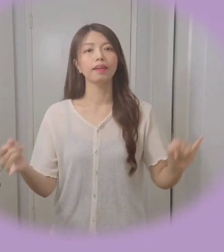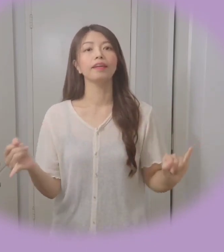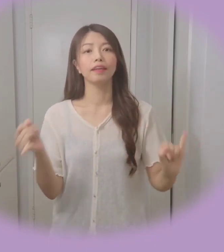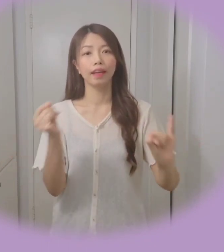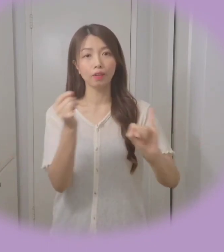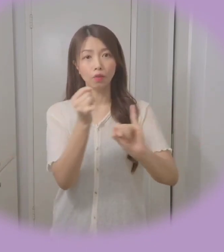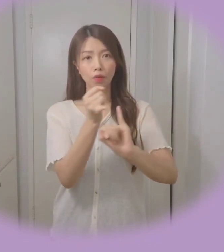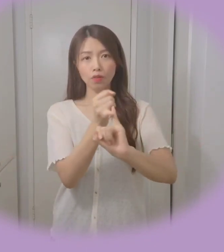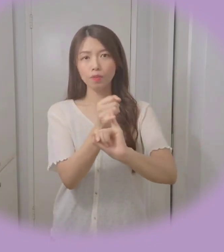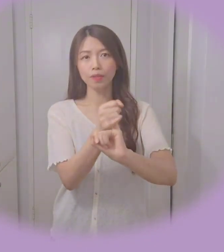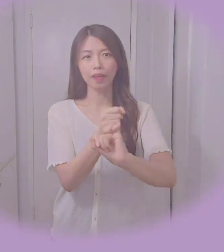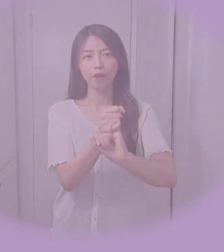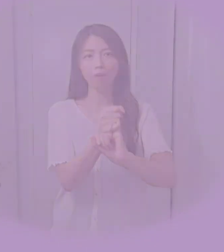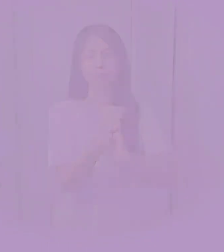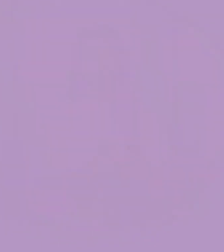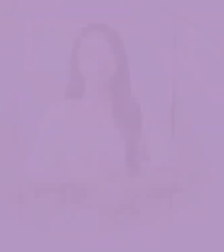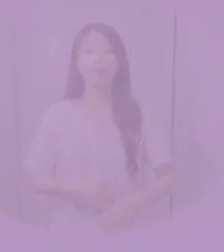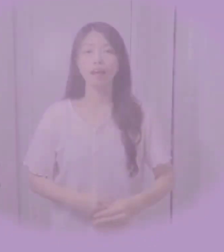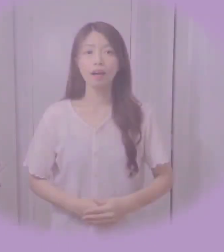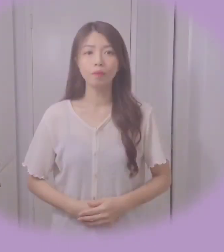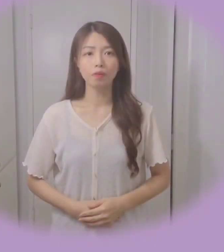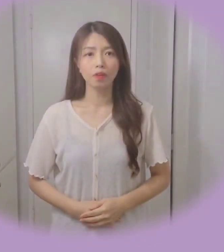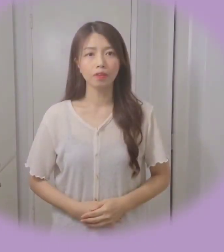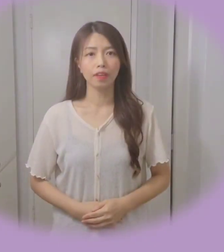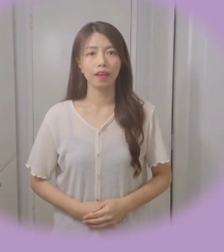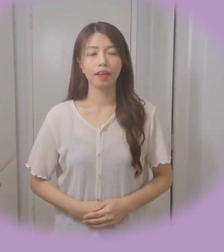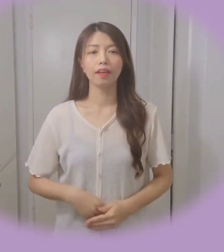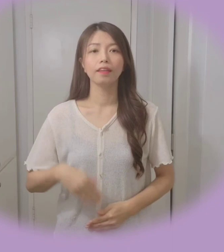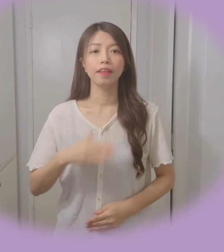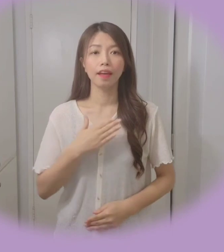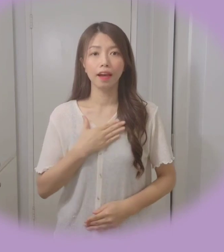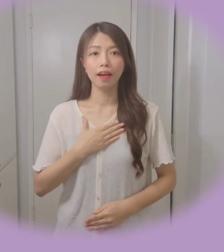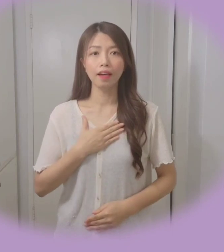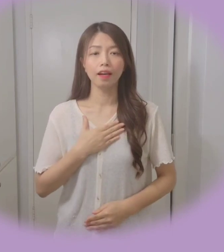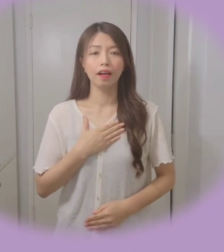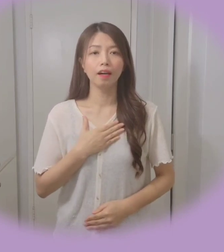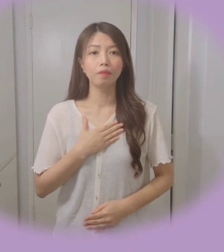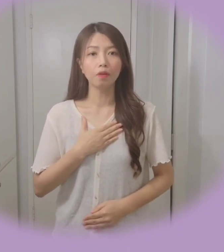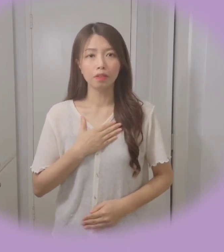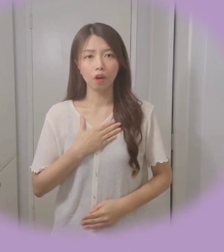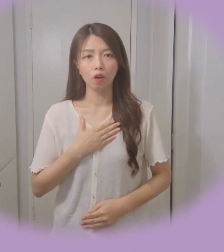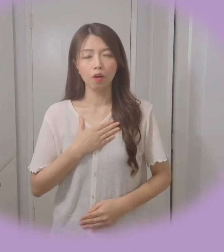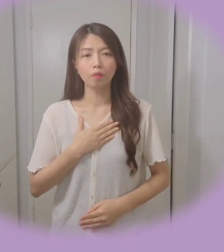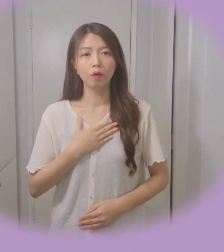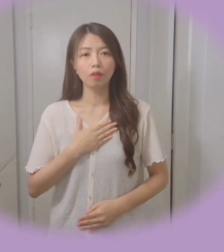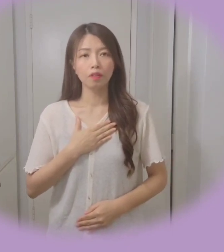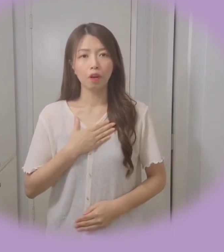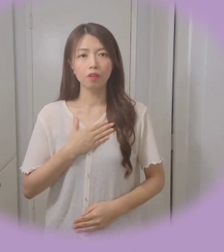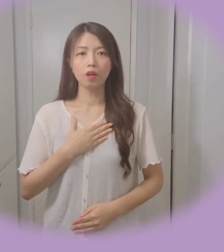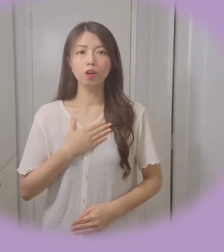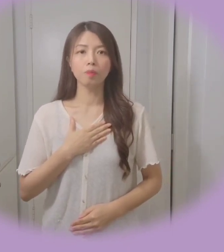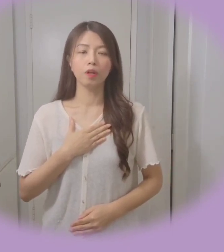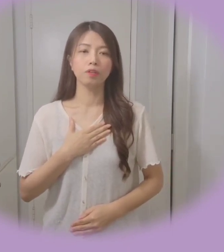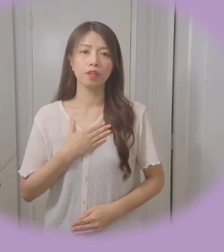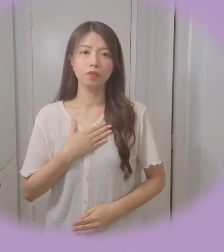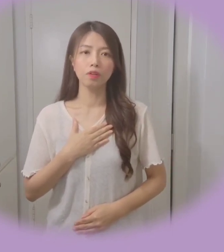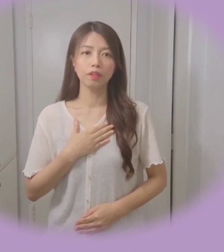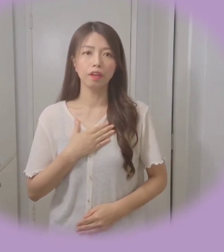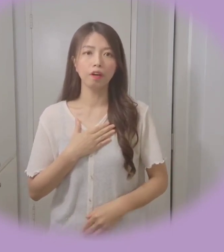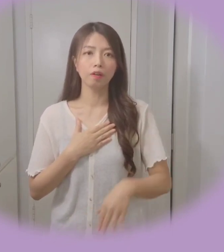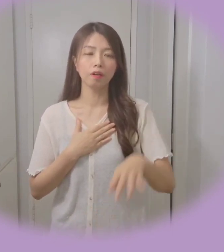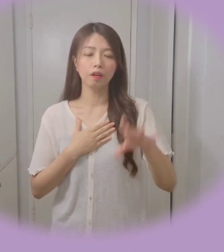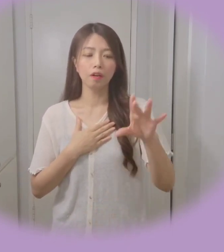않을게 약속서 해주시면 돼요. 내가 먼저 그대, 내가 먼저, 처음 이런